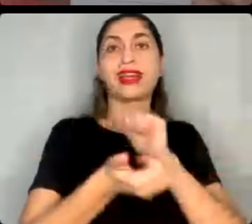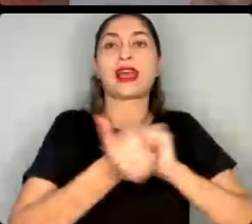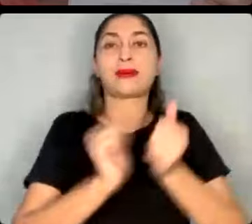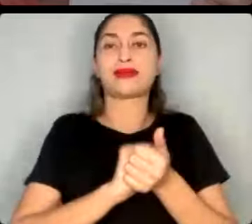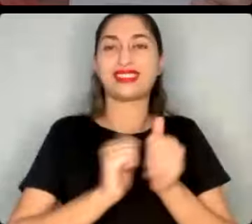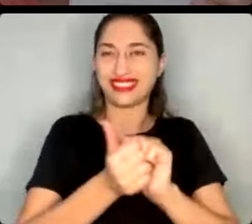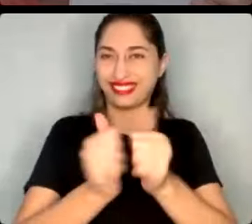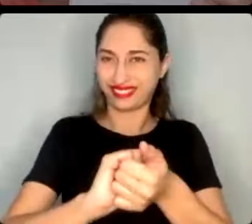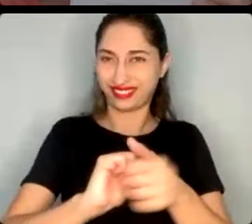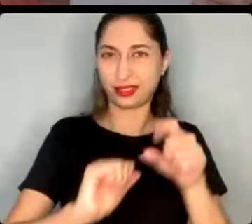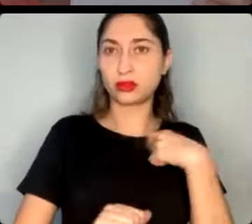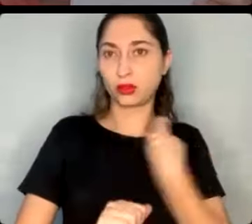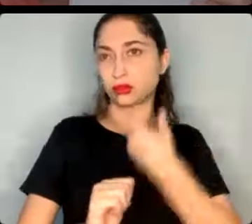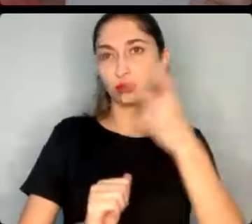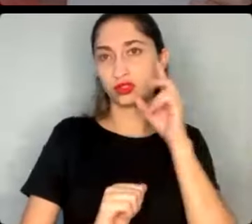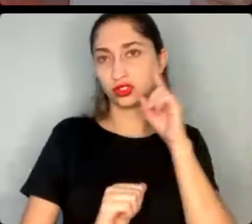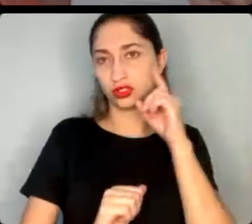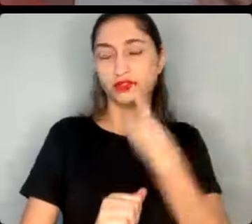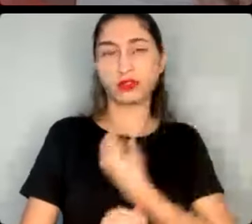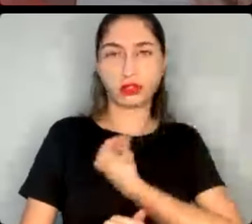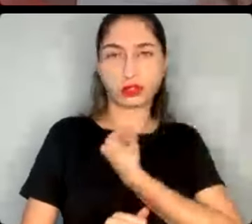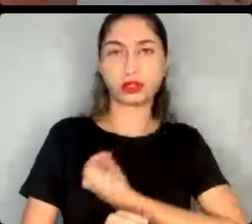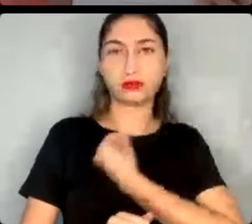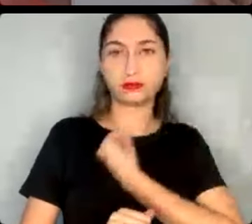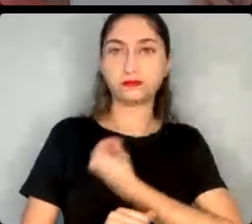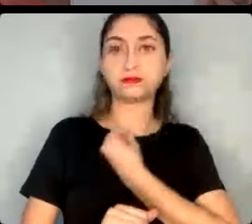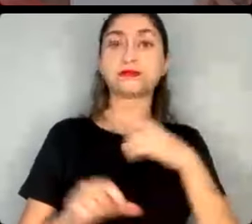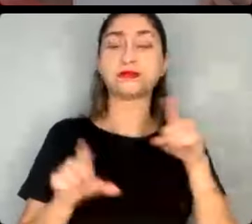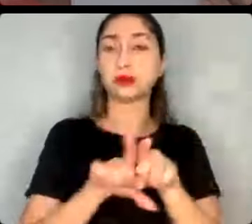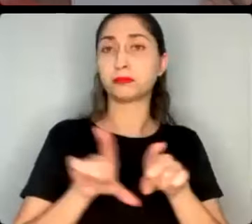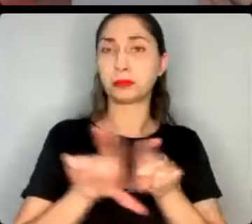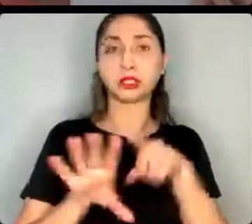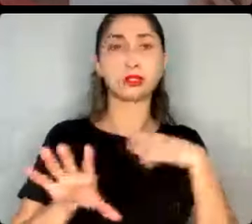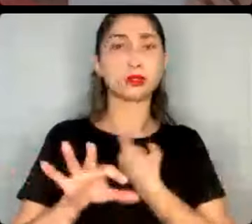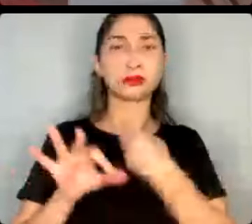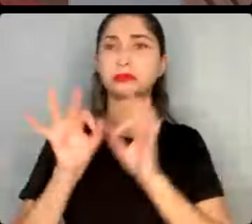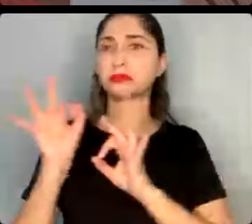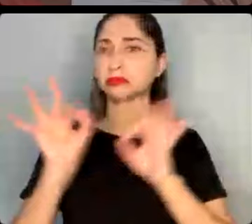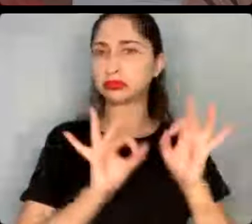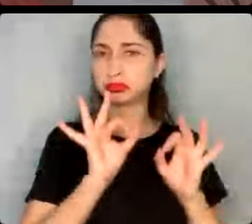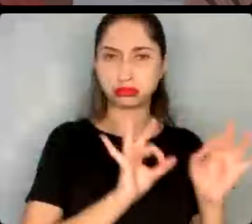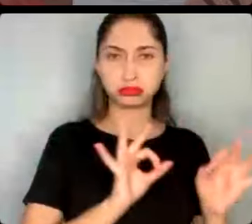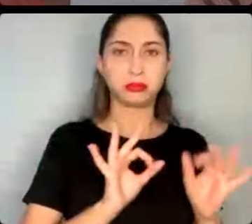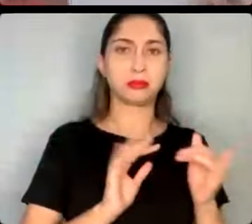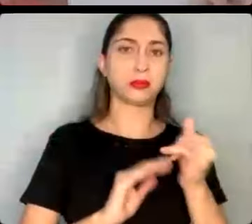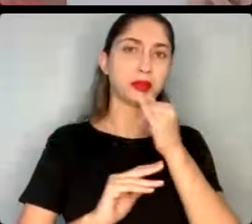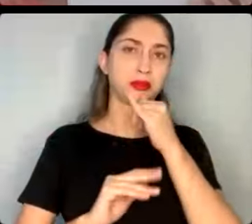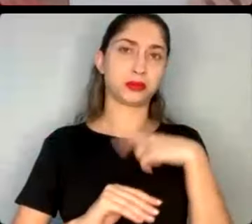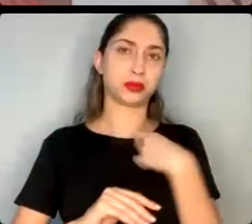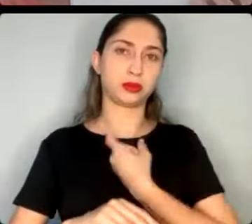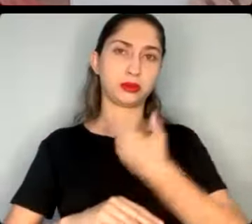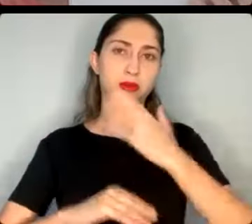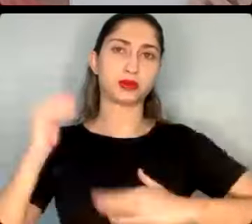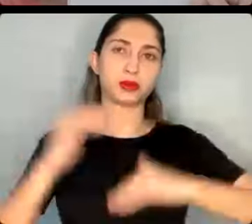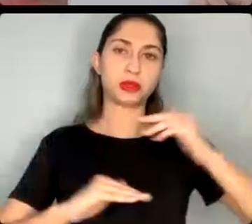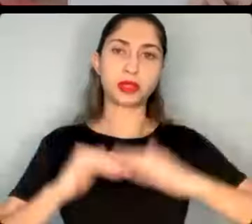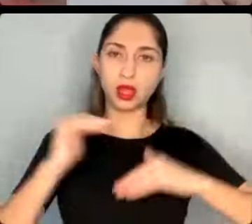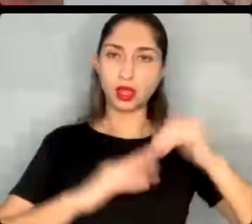do nosso cotidiano, né? Dos nossos planos como profissional,